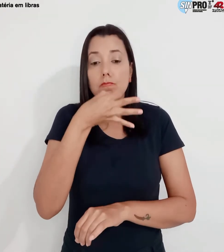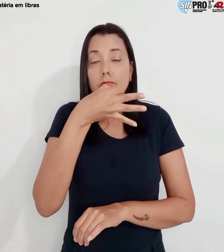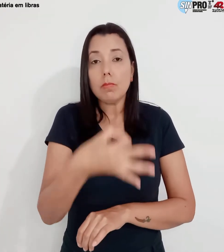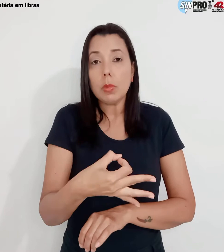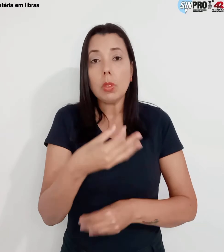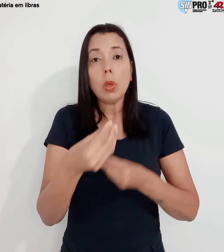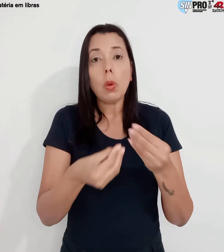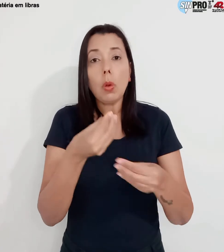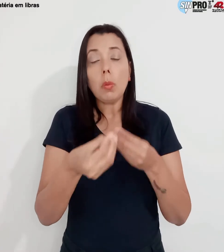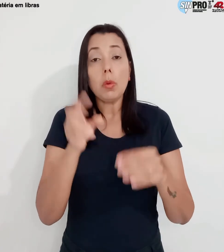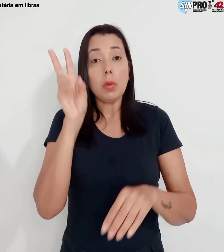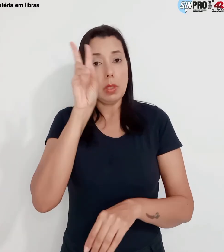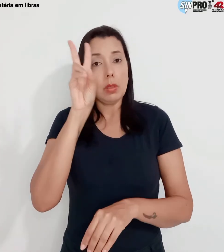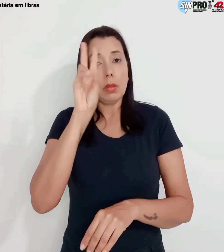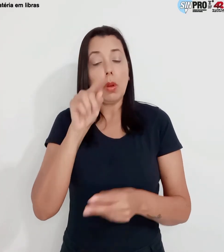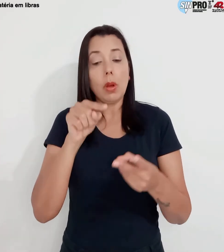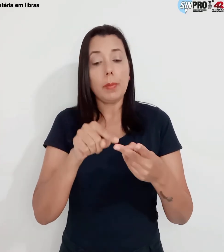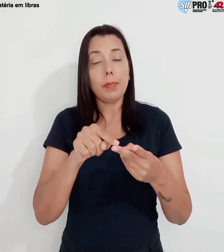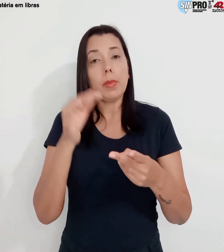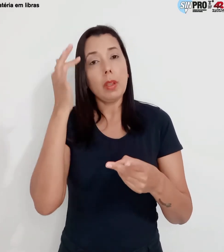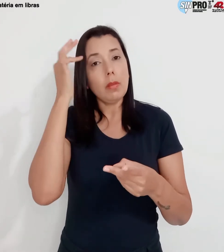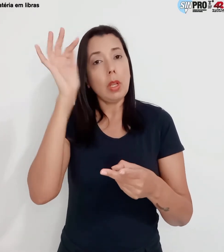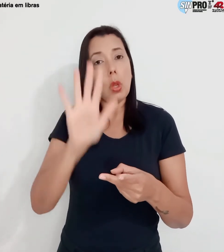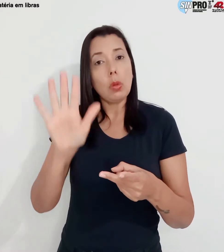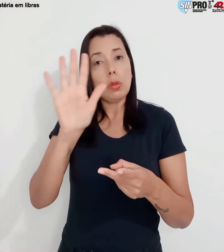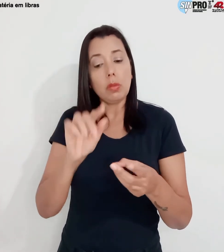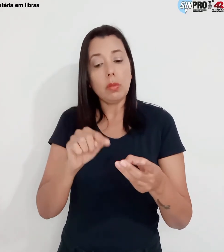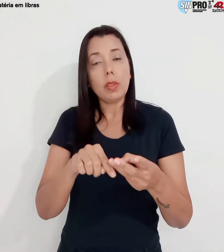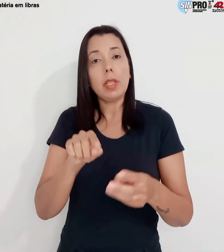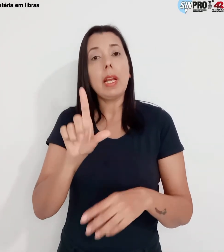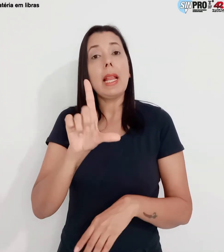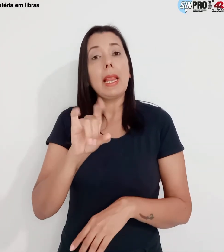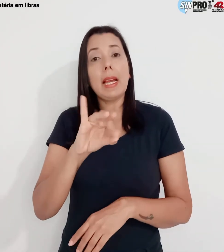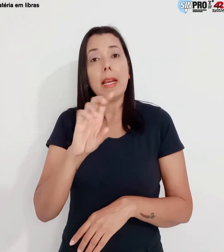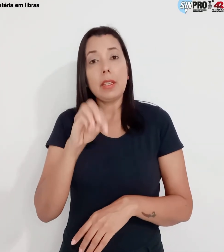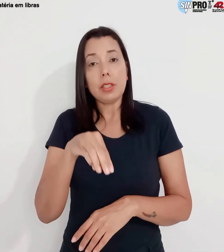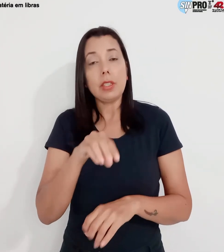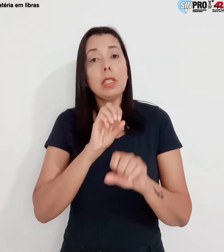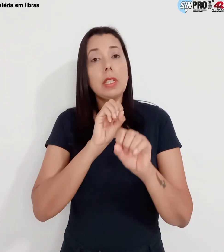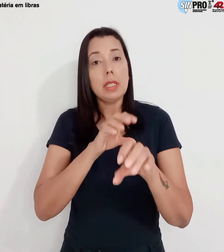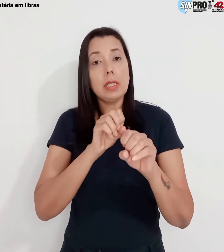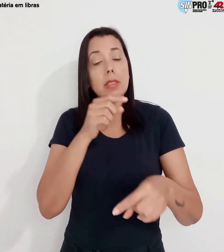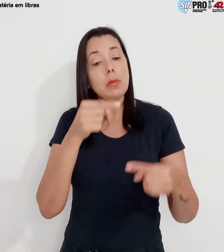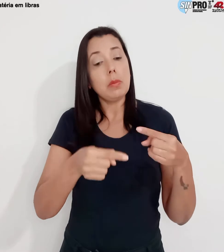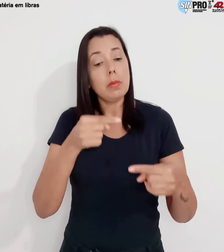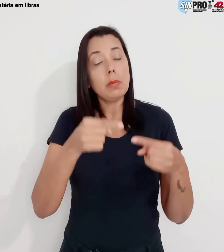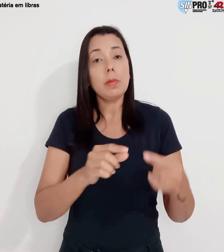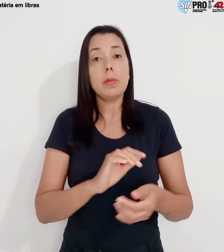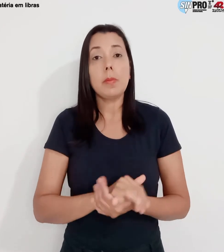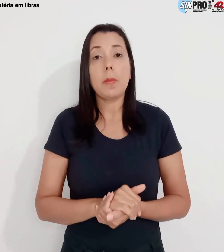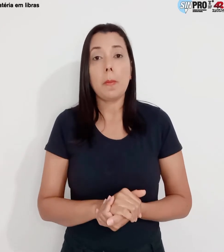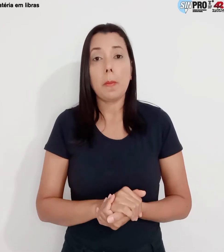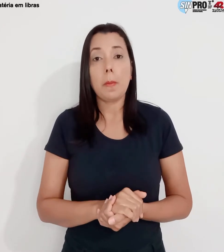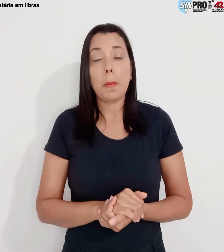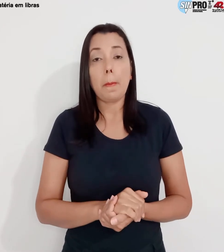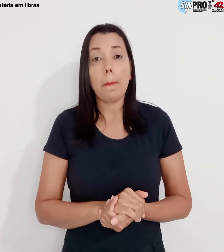crítica, como história, filosofia, latim e educação política.